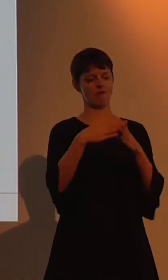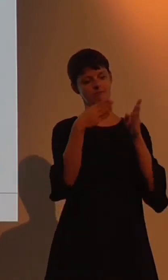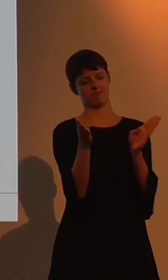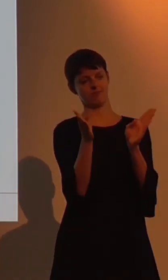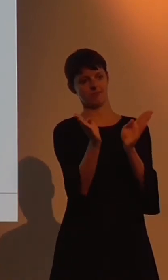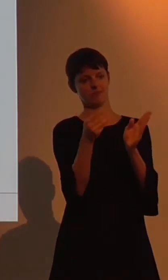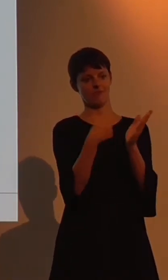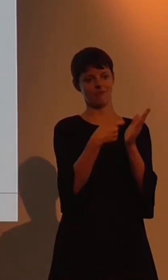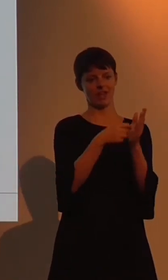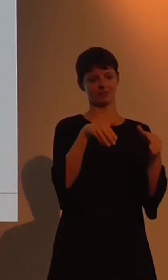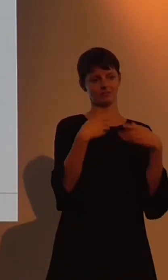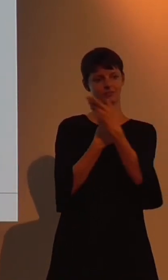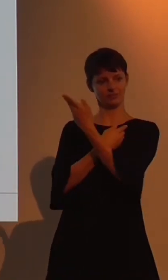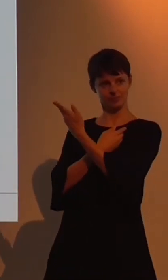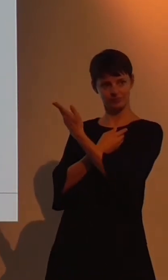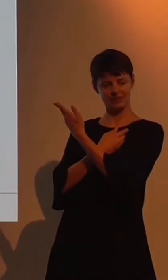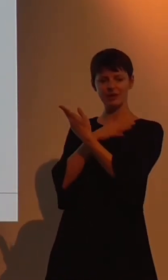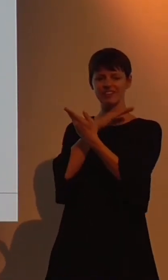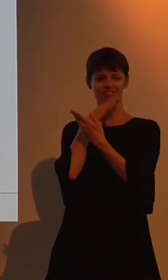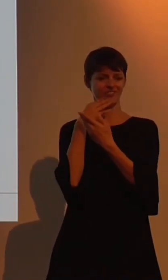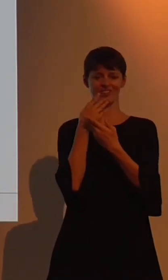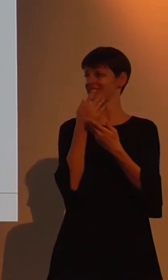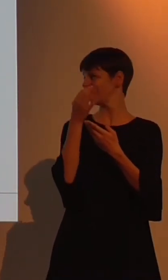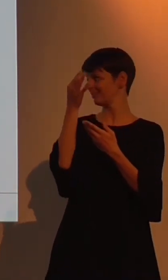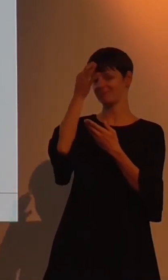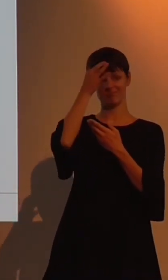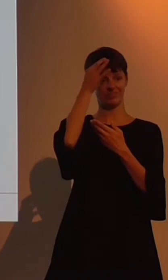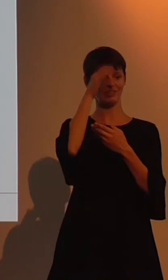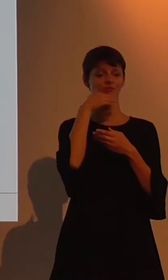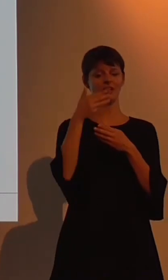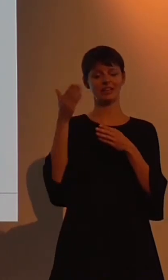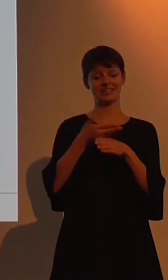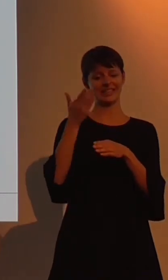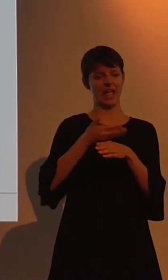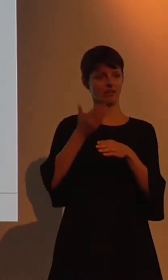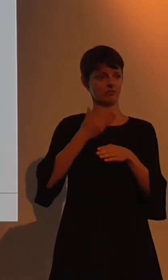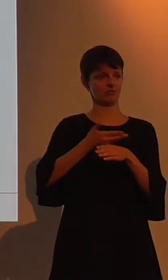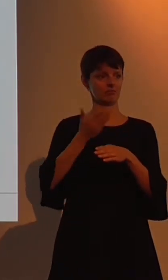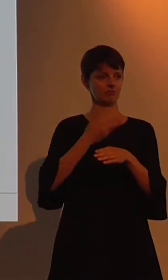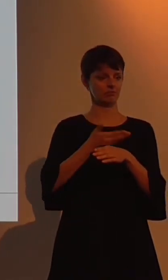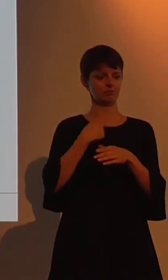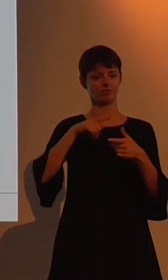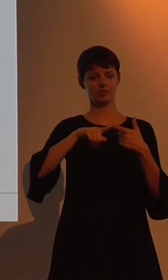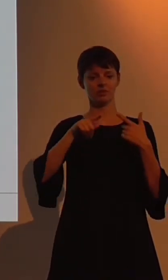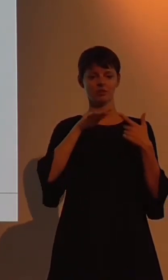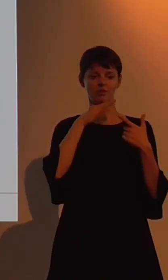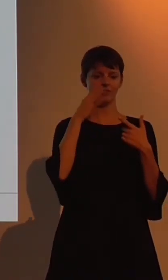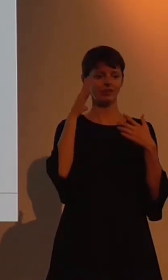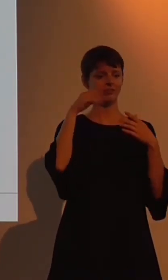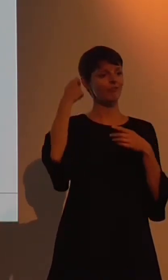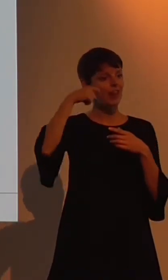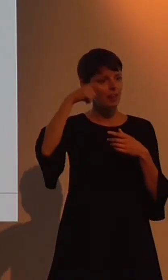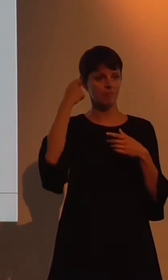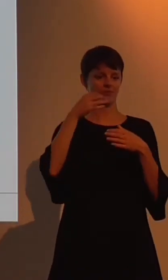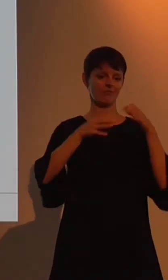weiterhin in einer Bewegung, die das stetig steigt von Jahr zu Jahr. Tatsächlich ist es so, dass wir aktuell keine